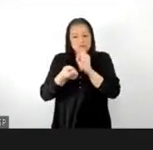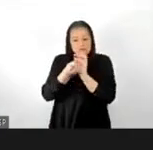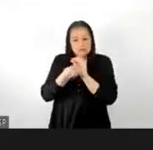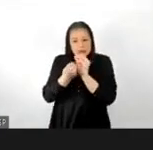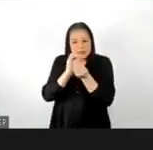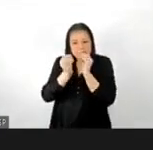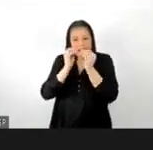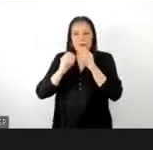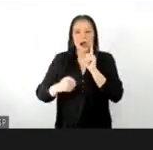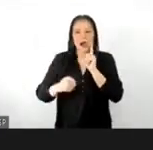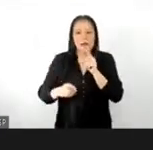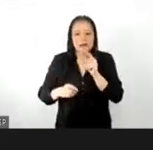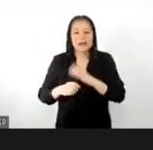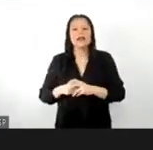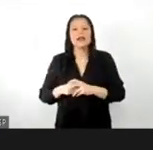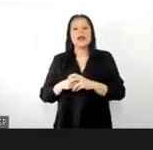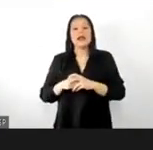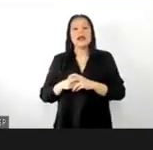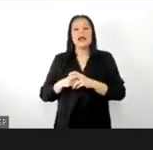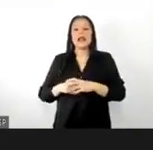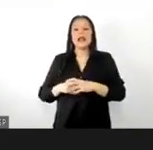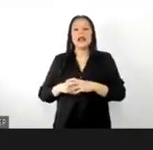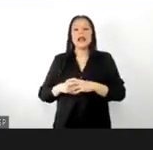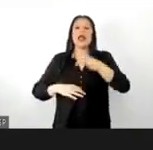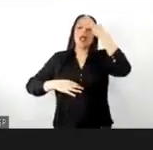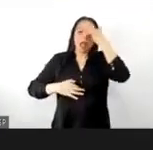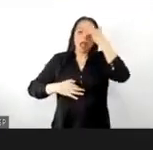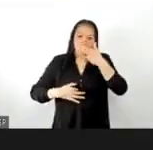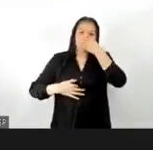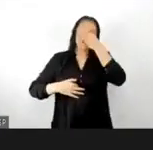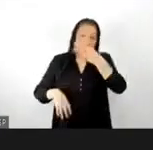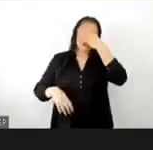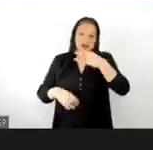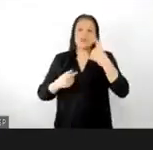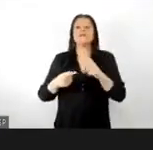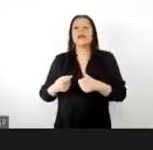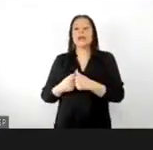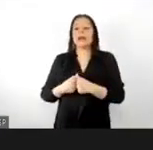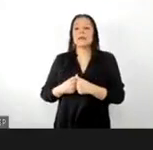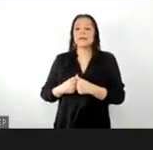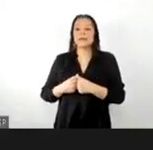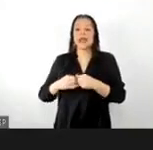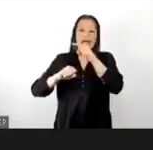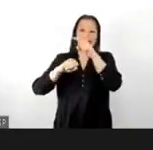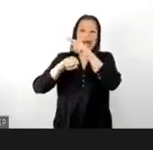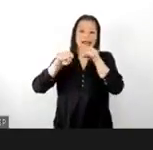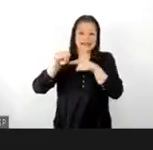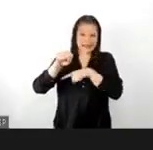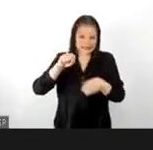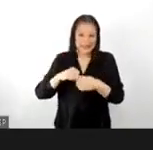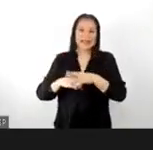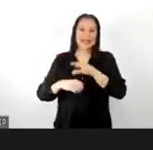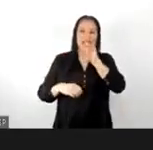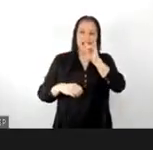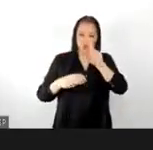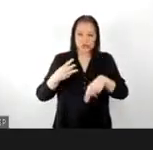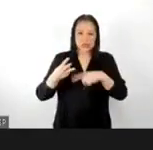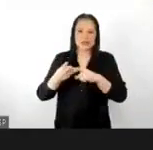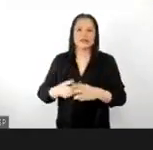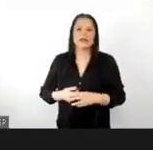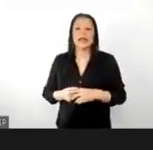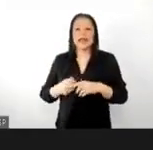Troya. Ejemplo, Johnson y Johnson, AstraZeneca y la rusa. Esta